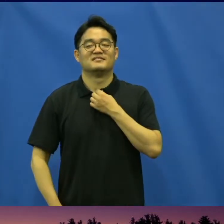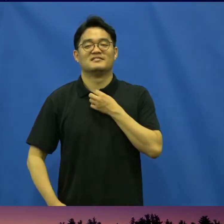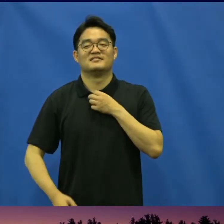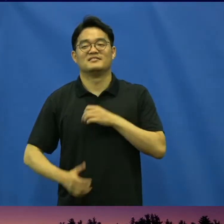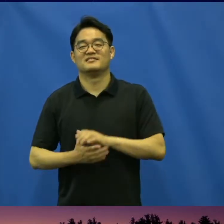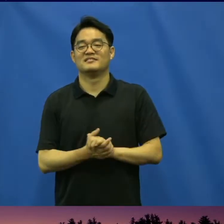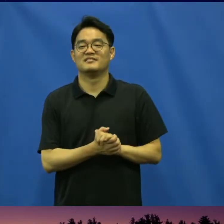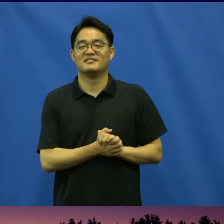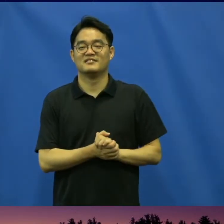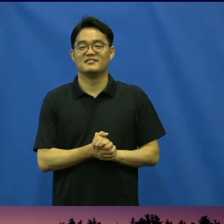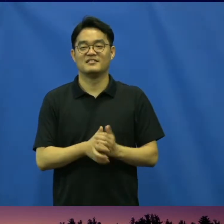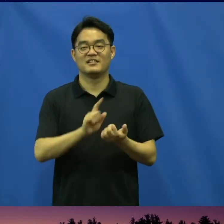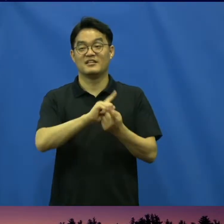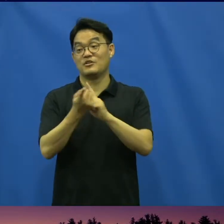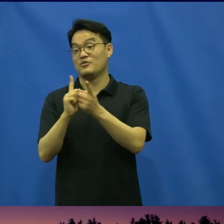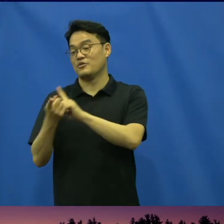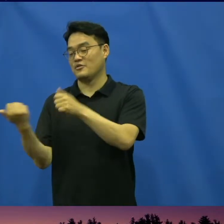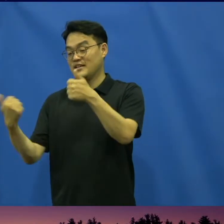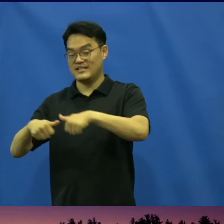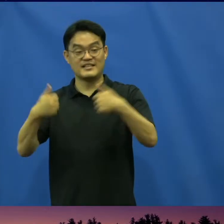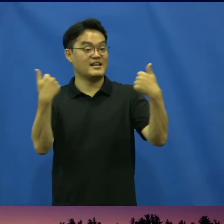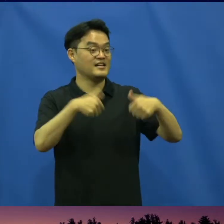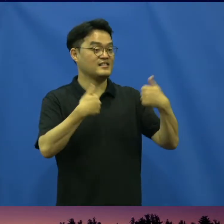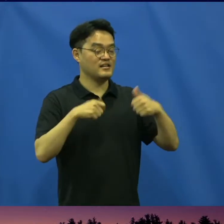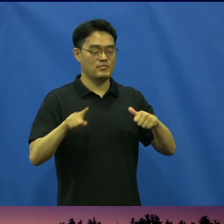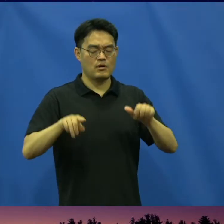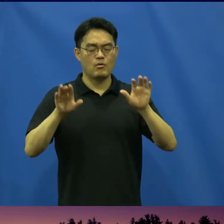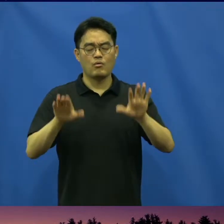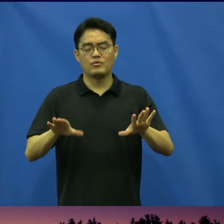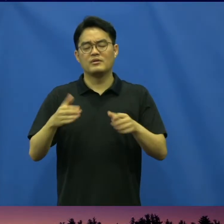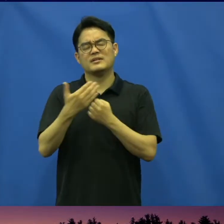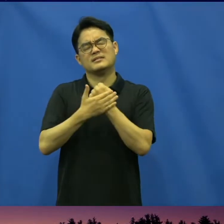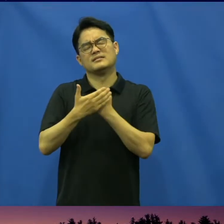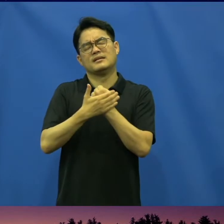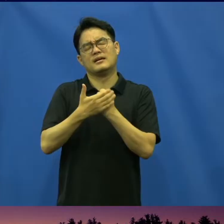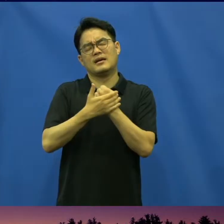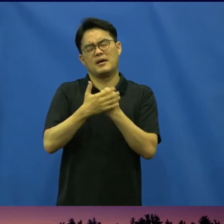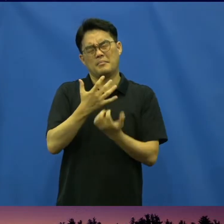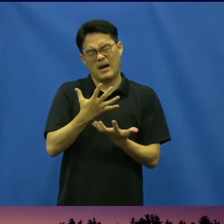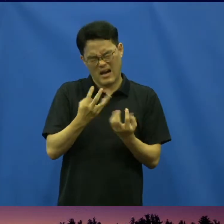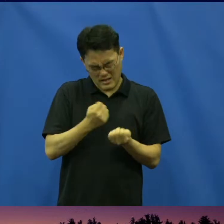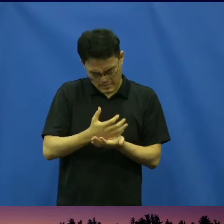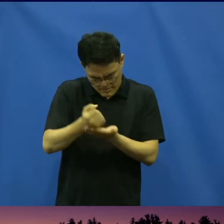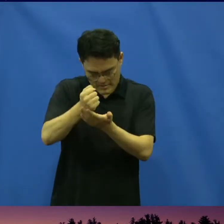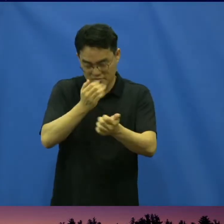자, 앞뒤적으로 인사하겠습니다. 오늘도 은혜 많이 받고 갑시다.